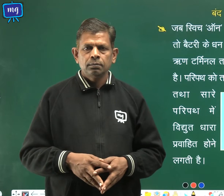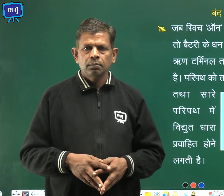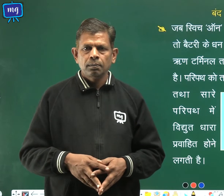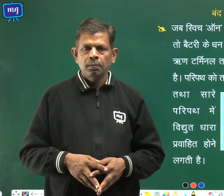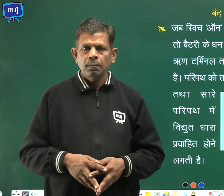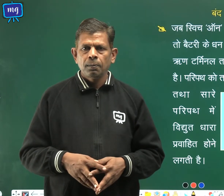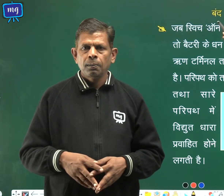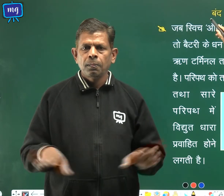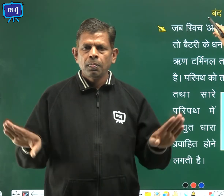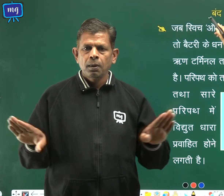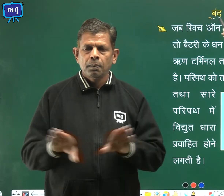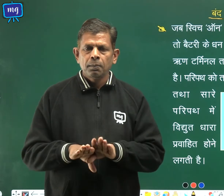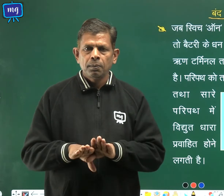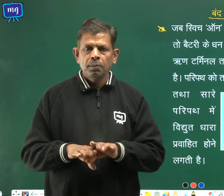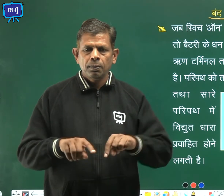बंद परिपथ।